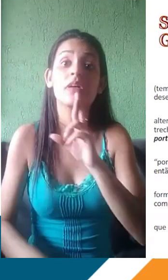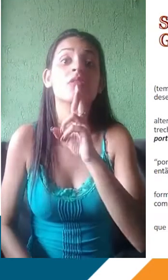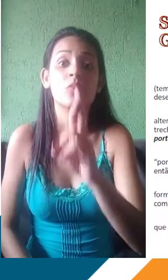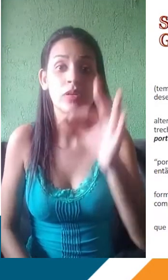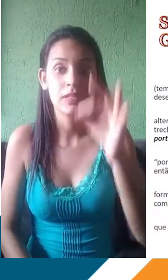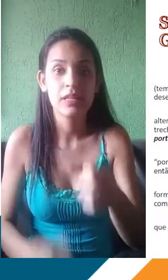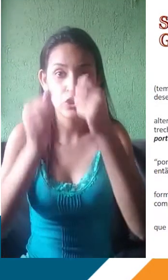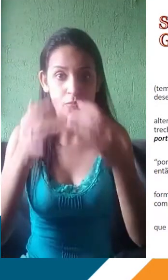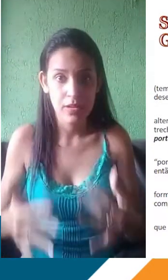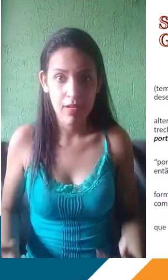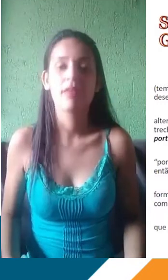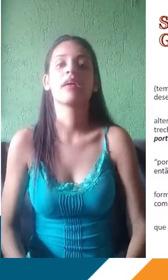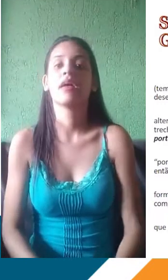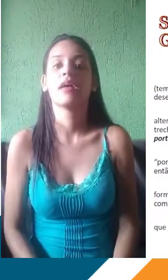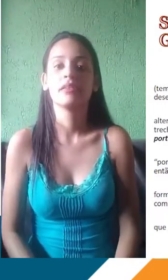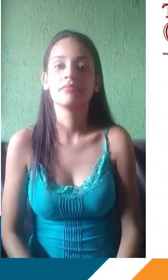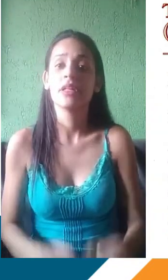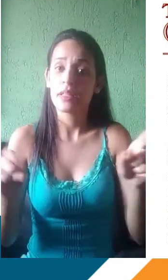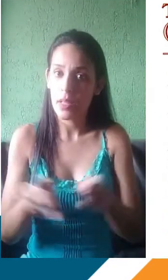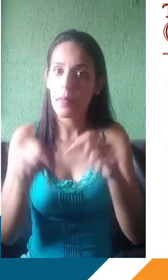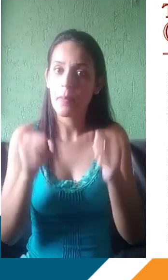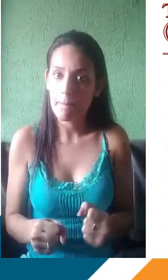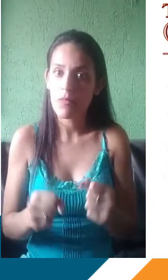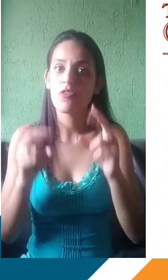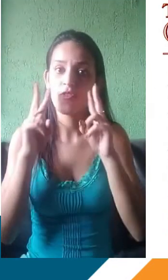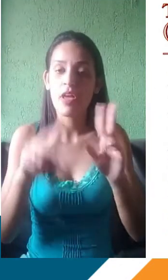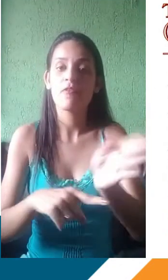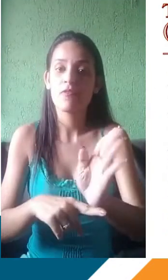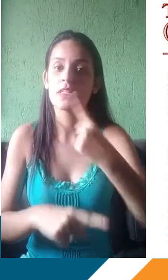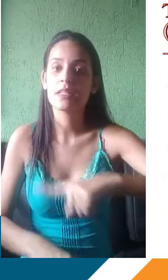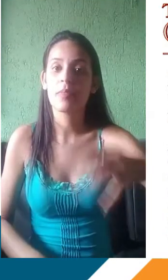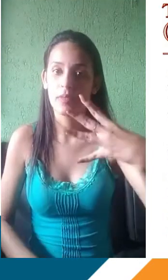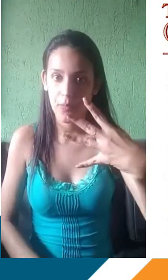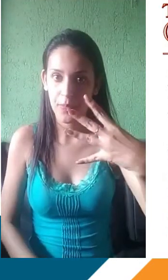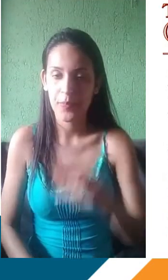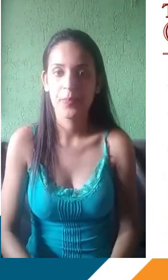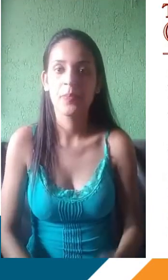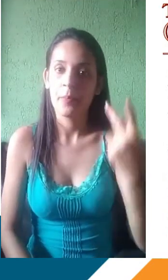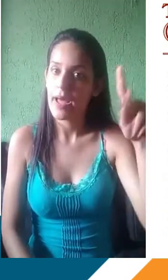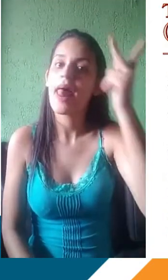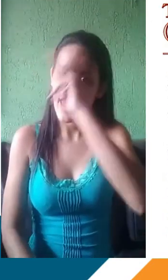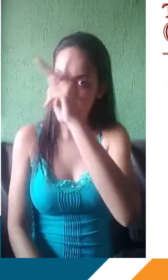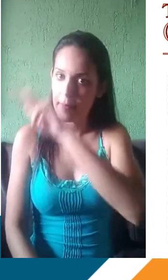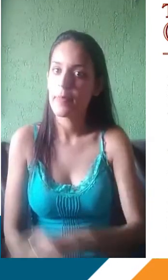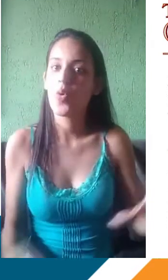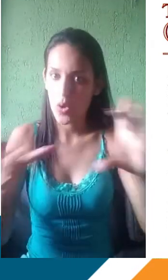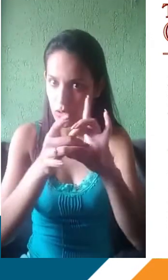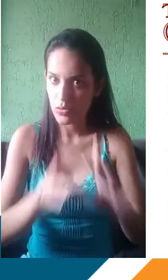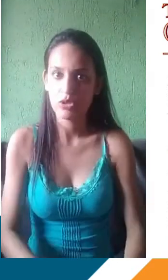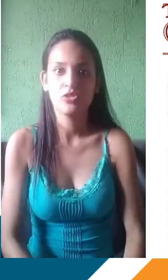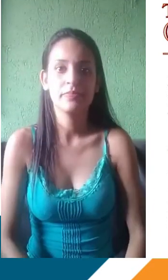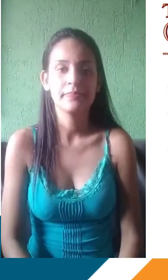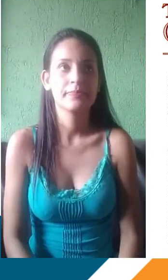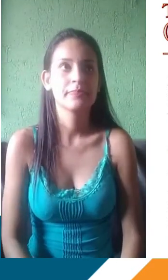o vídeo da semana 4 sobre semântica de conectivos. Agora nossa última questão, uma questão sobre tipos textuais do Enem